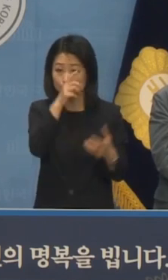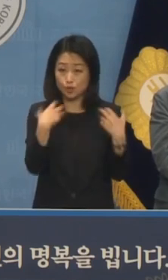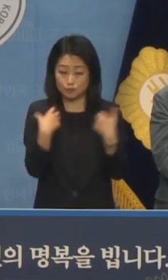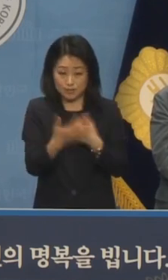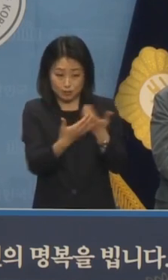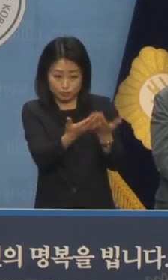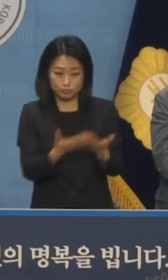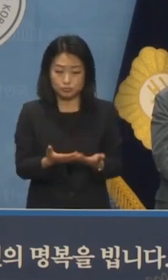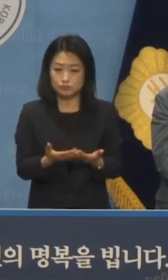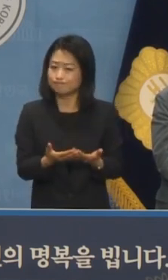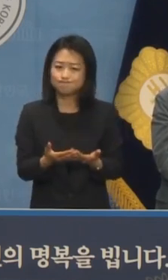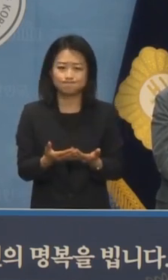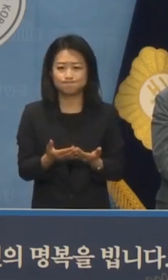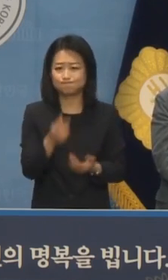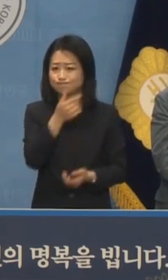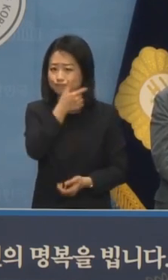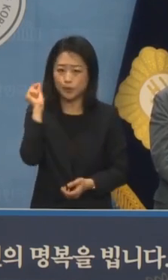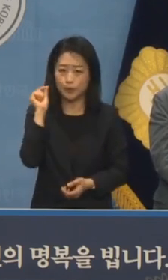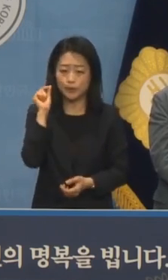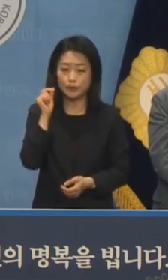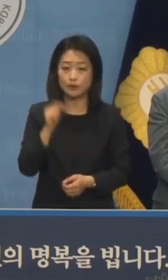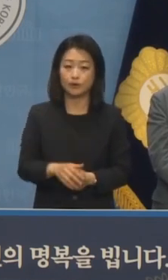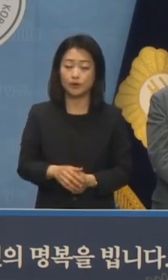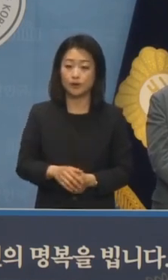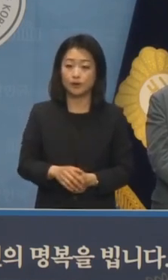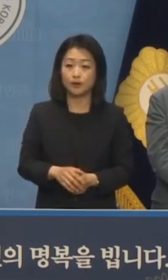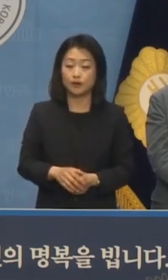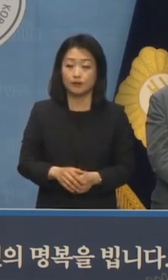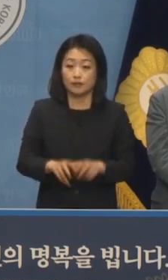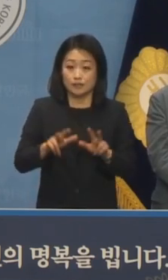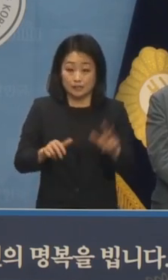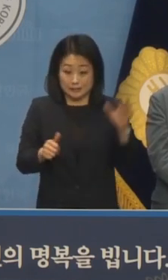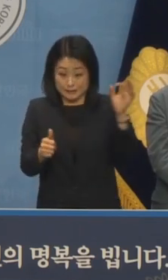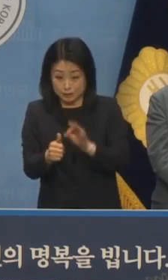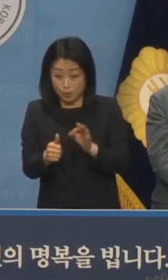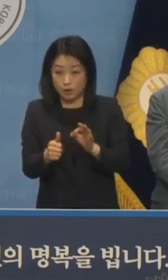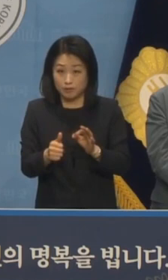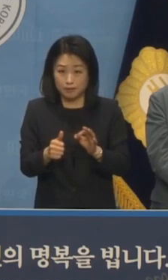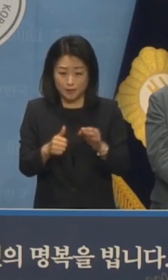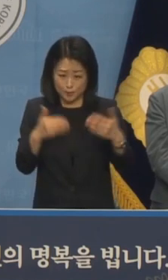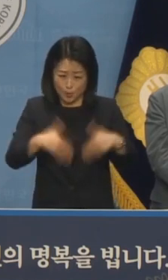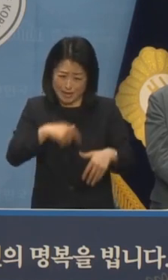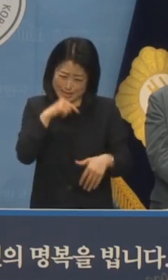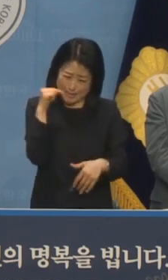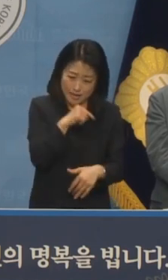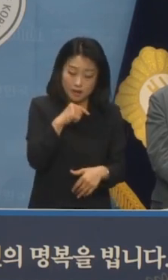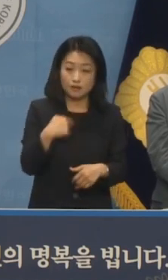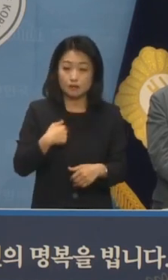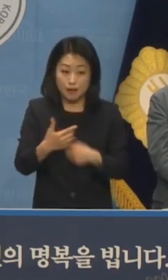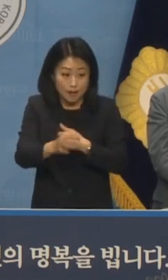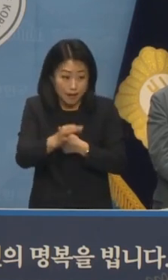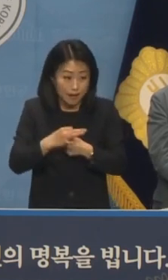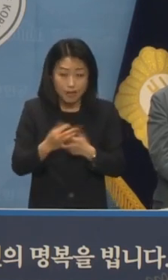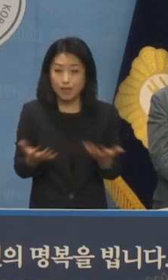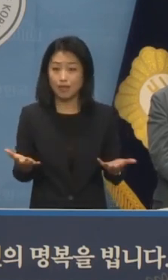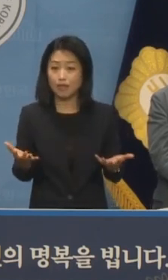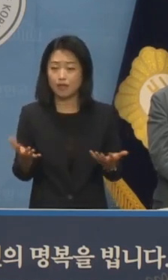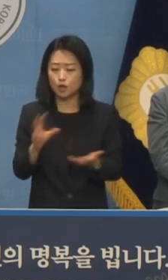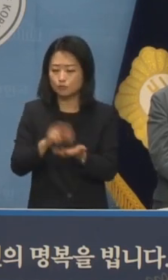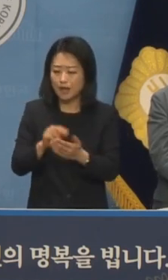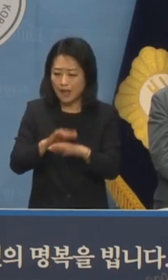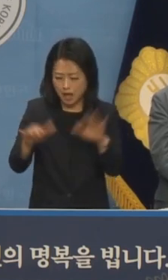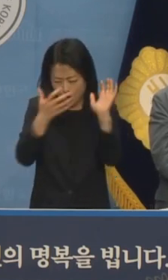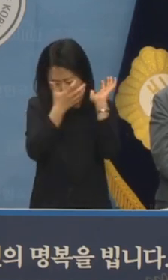현저히 미흡하고 여러 제한 조건으로 지원 대상이 되기도 어렵고 문제 해결까지는